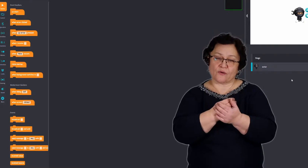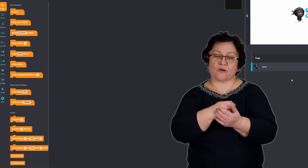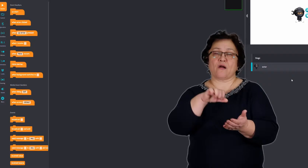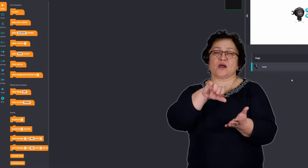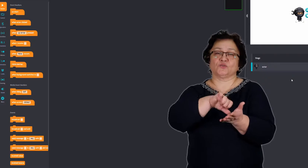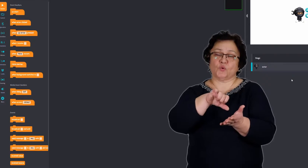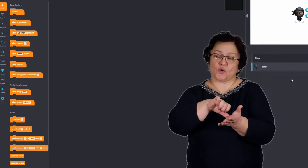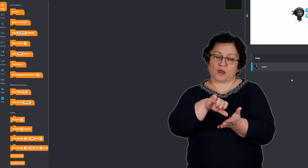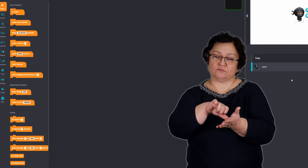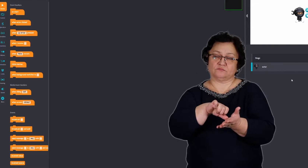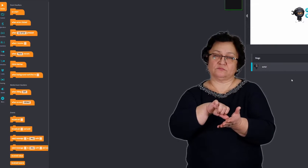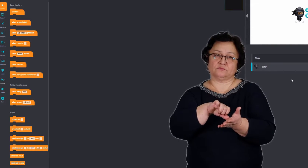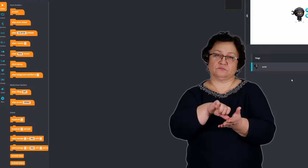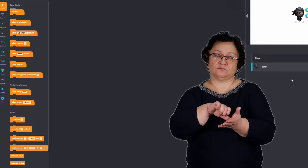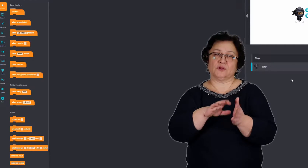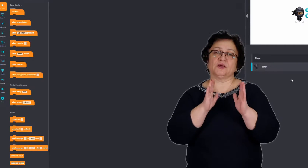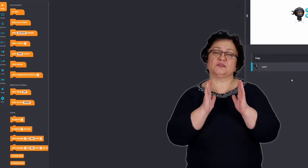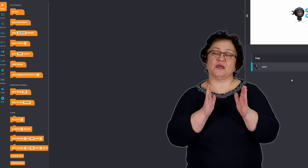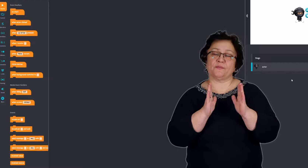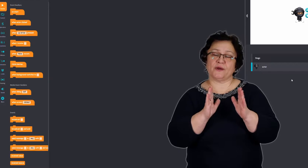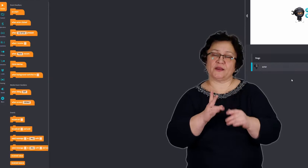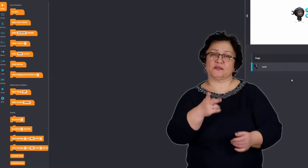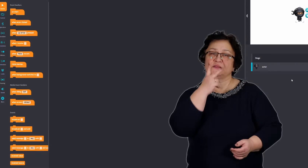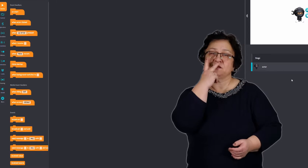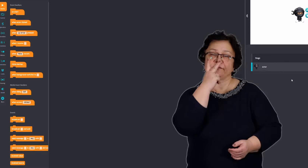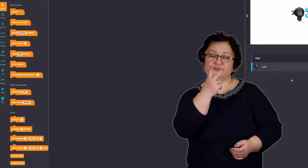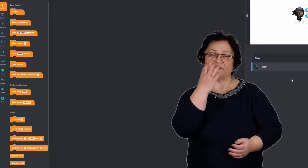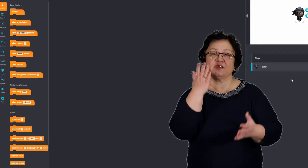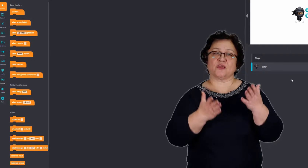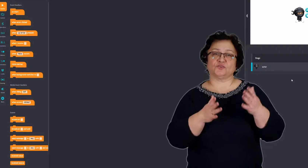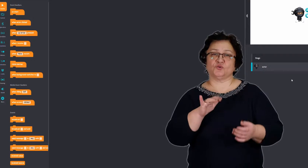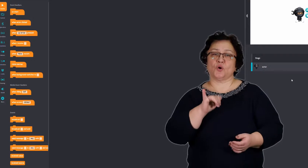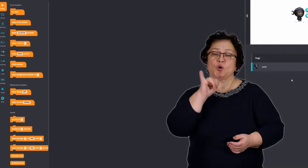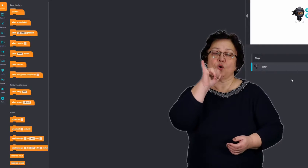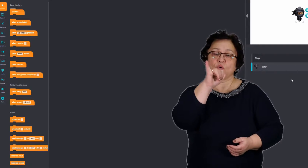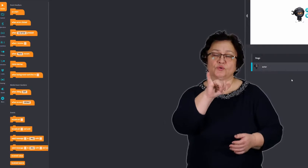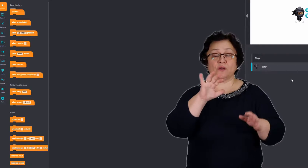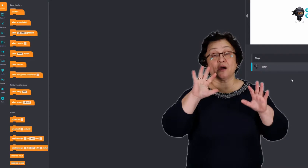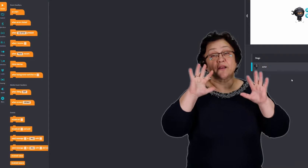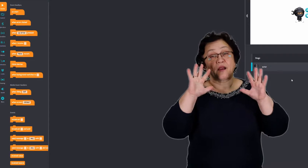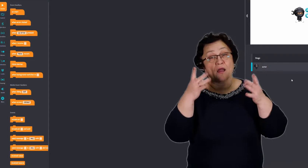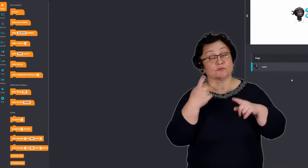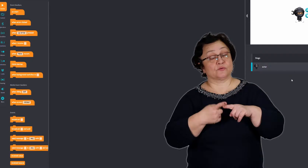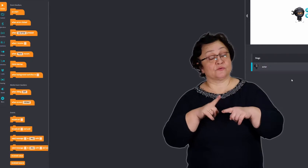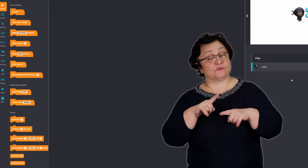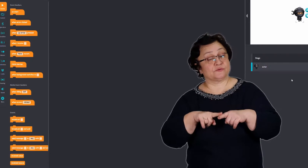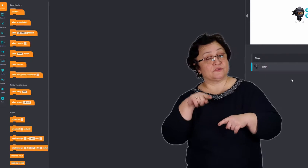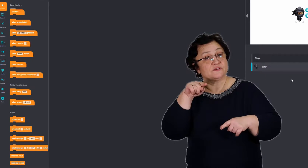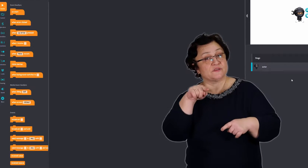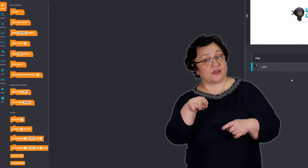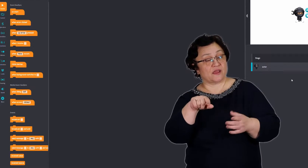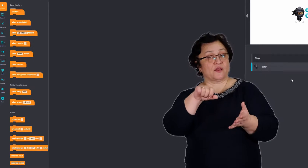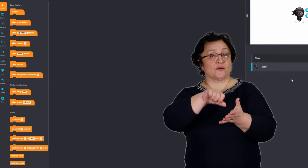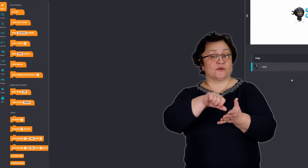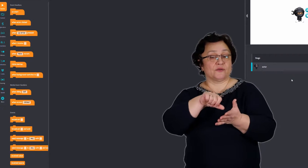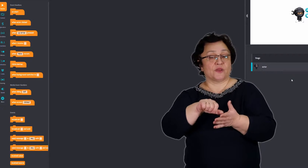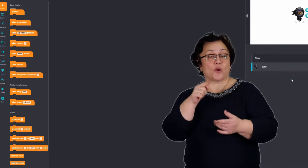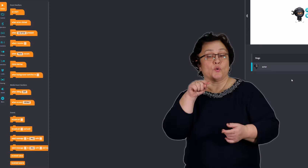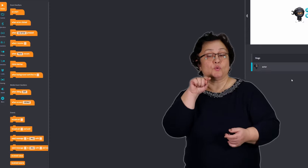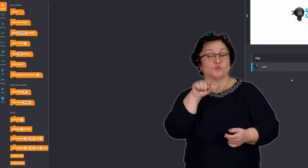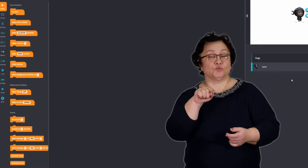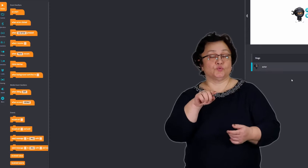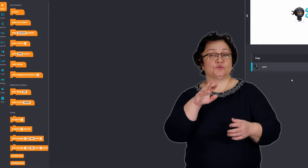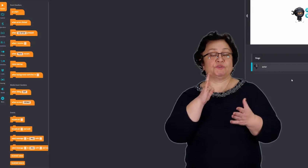Натискаю Save і зберігаю свого актора. Тепер дивися, якщо в тебе раптом